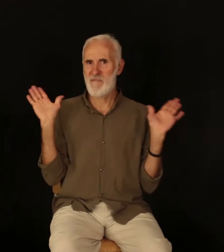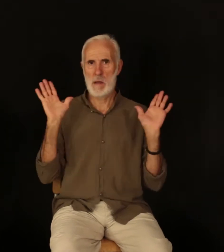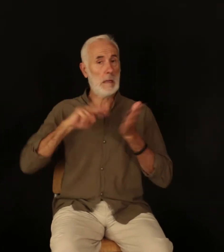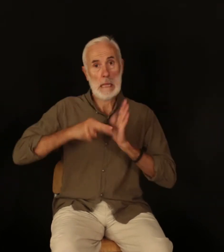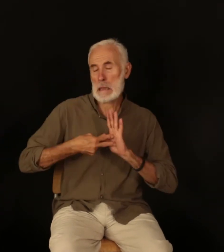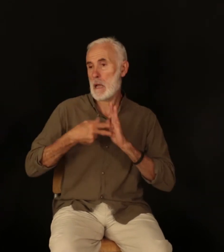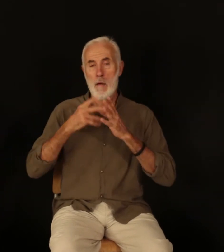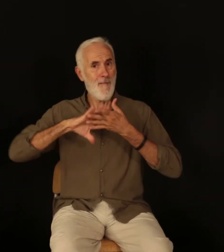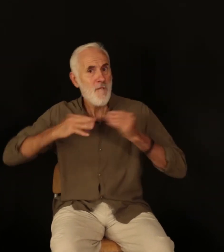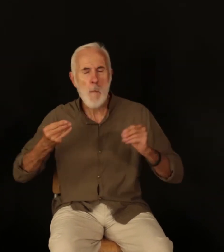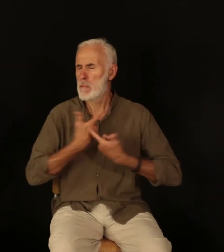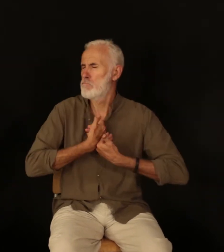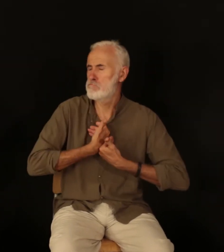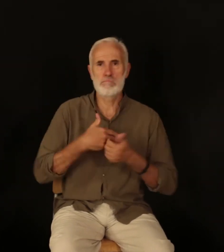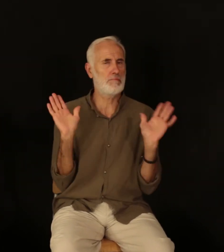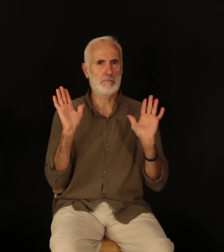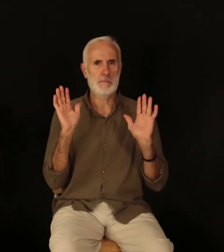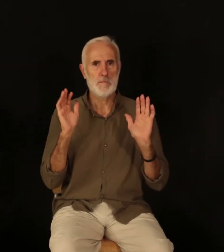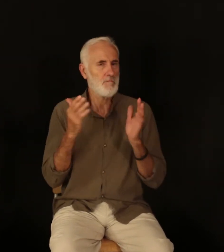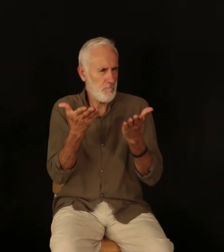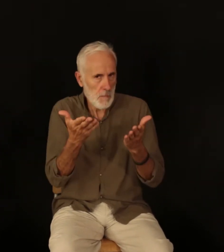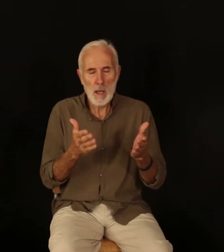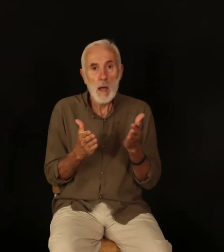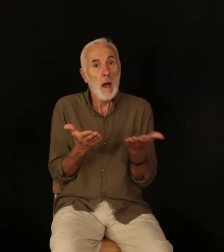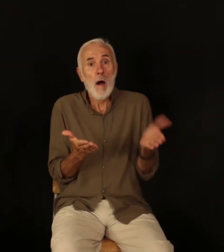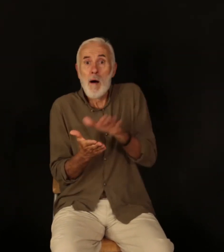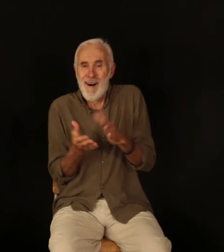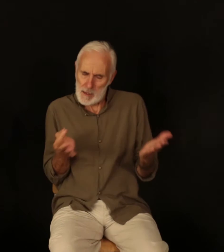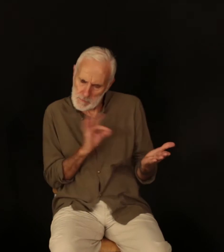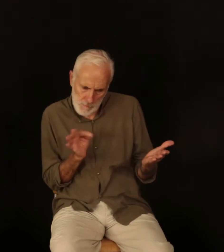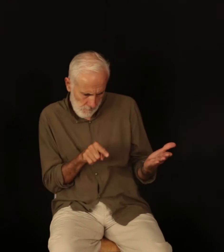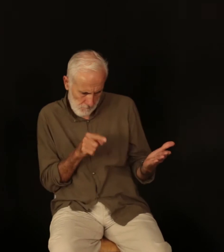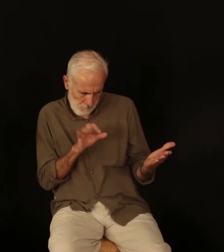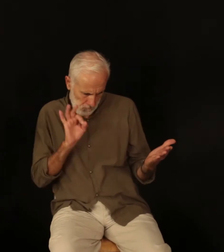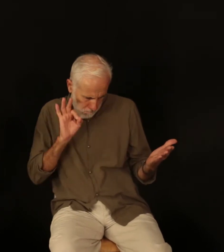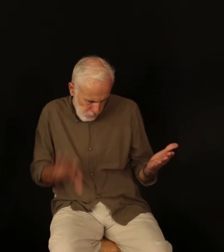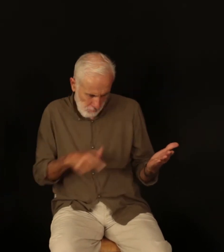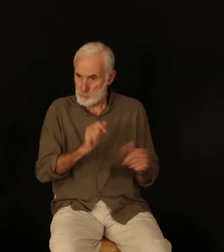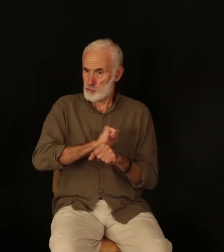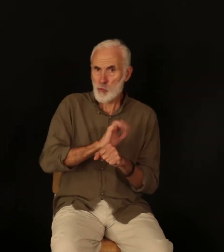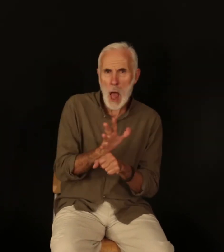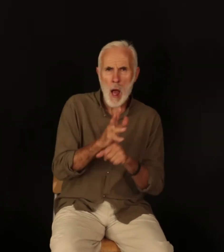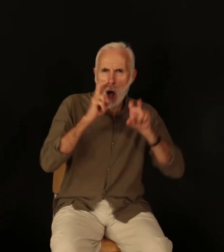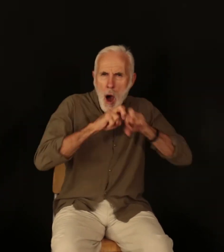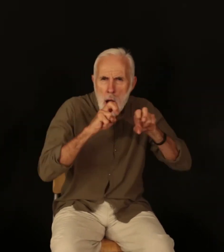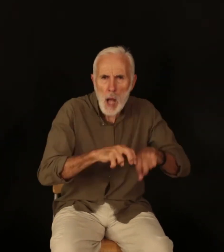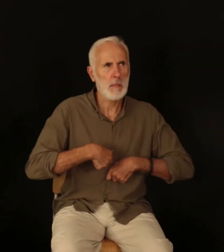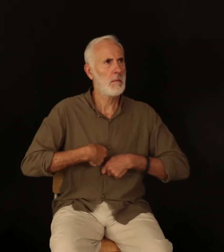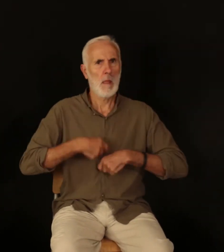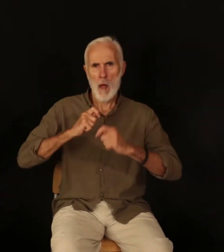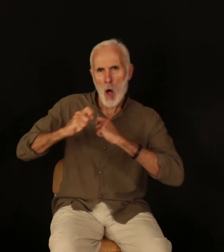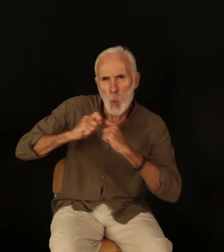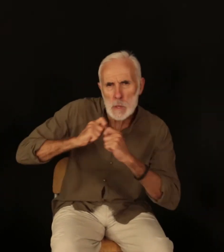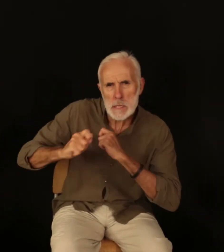C'est-à-dire qu'on trouve dans la revue des formes journalistiques, comme l'enquête, l'entretien,